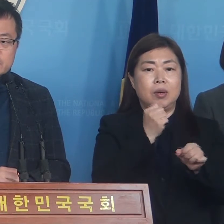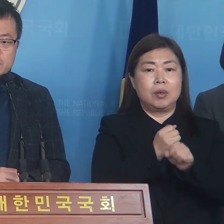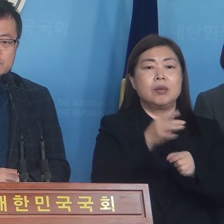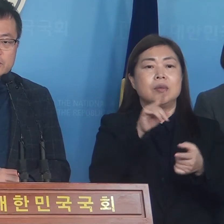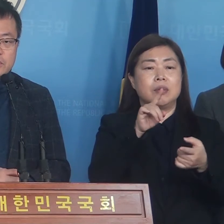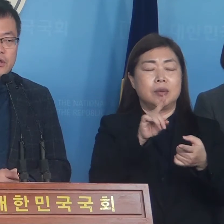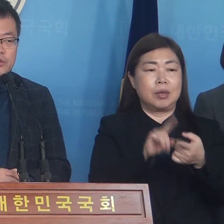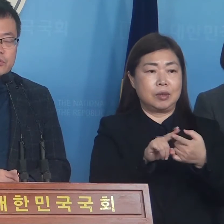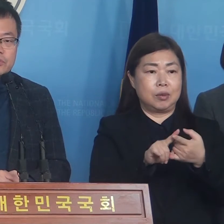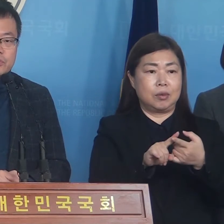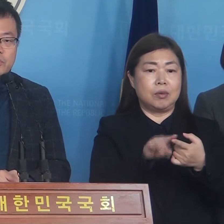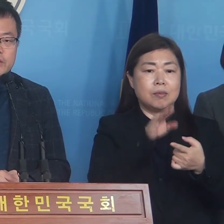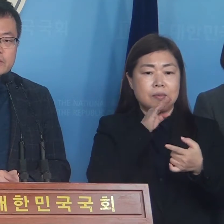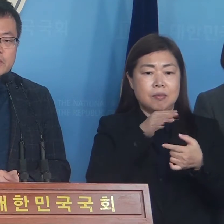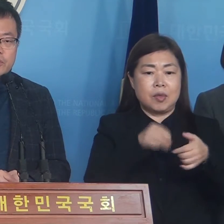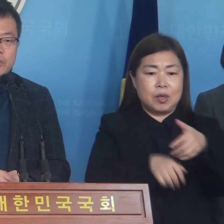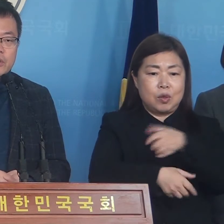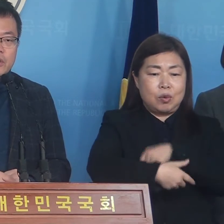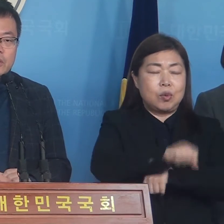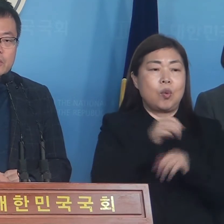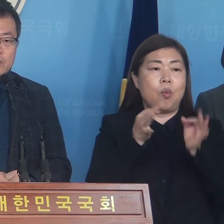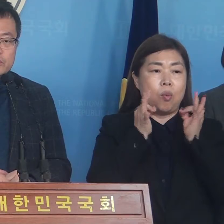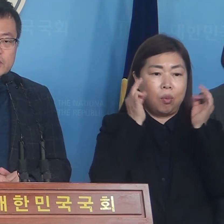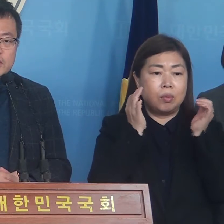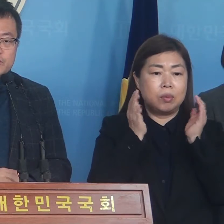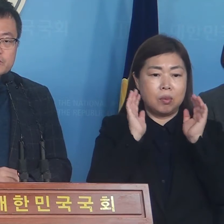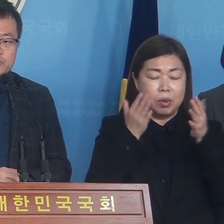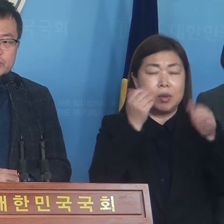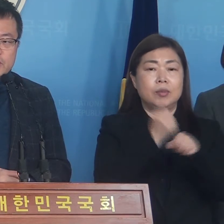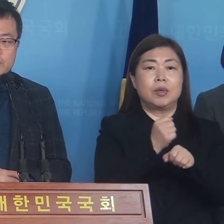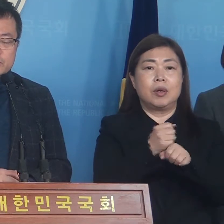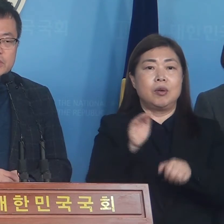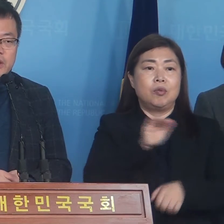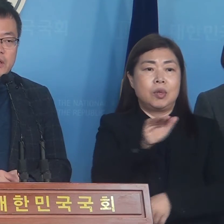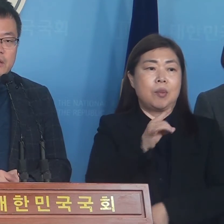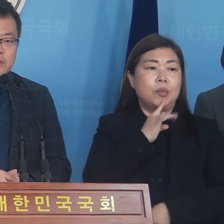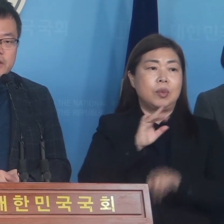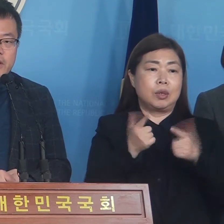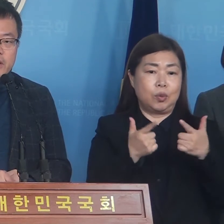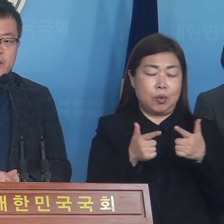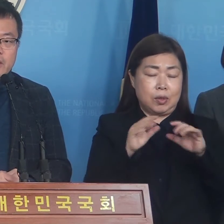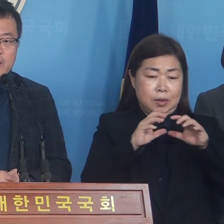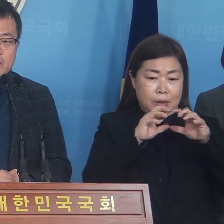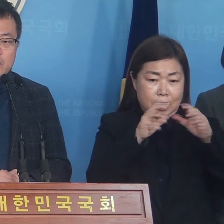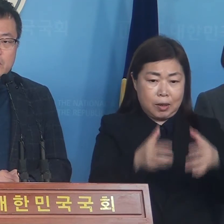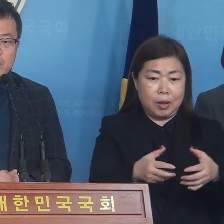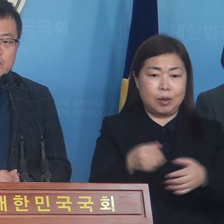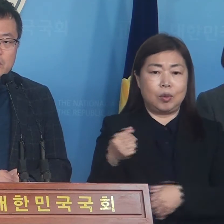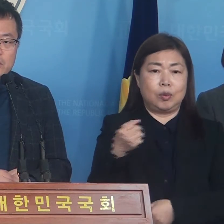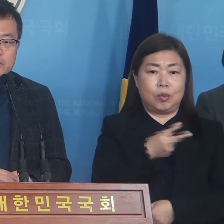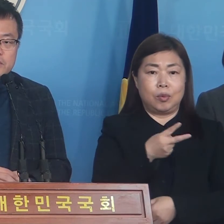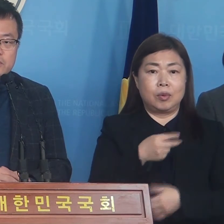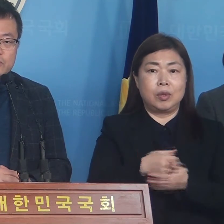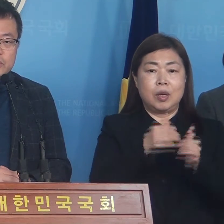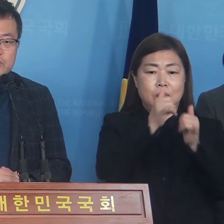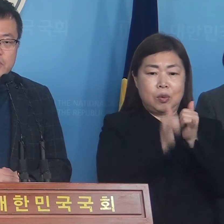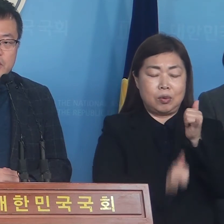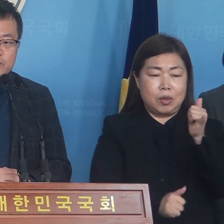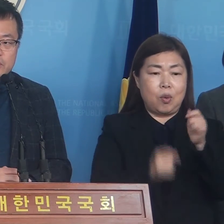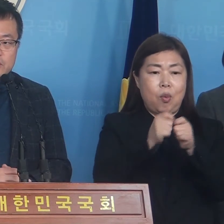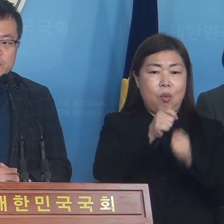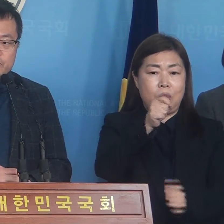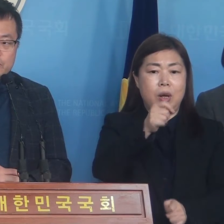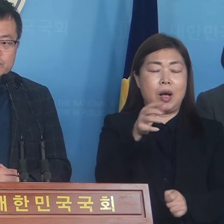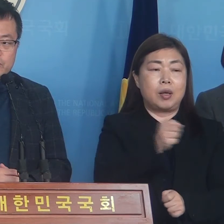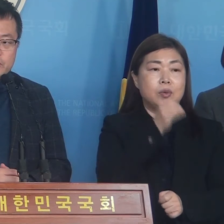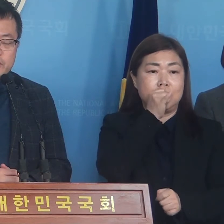개정한 것에 대해서 저희는 적극적으로 환영을 하고요. 우리나라도 이제 세계 역사를 오랫동안